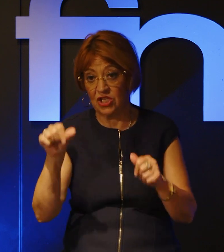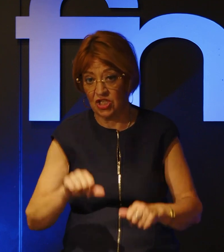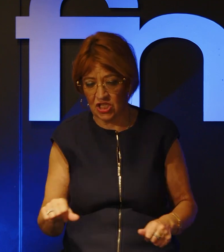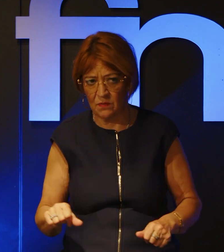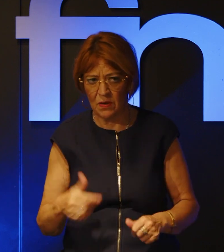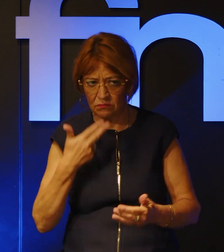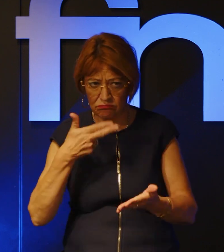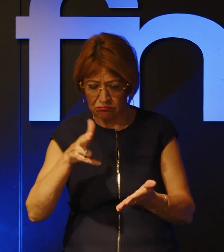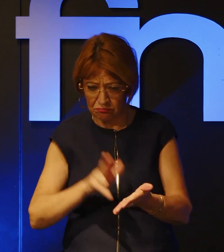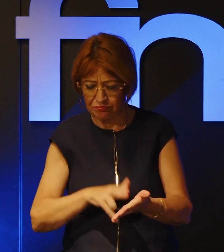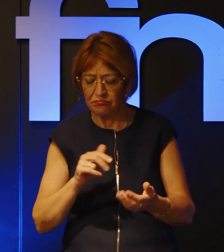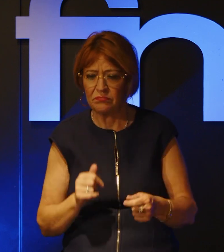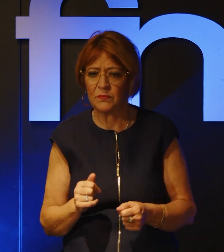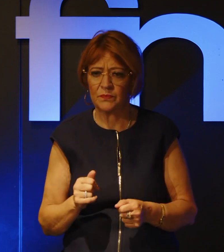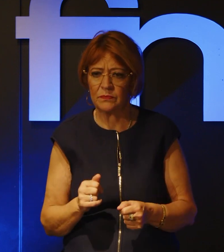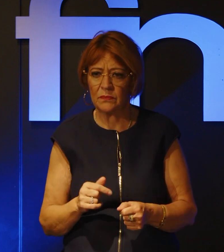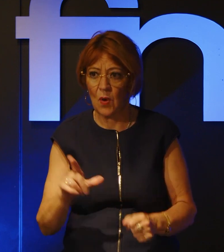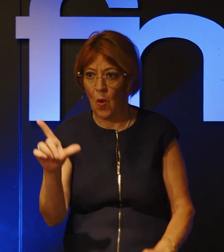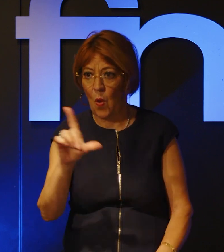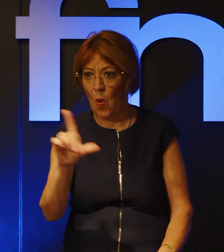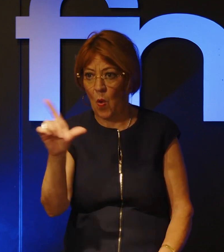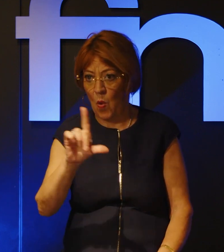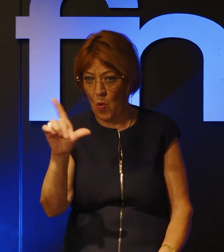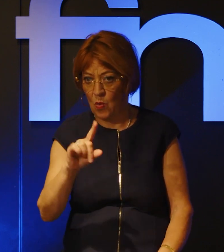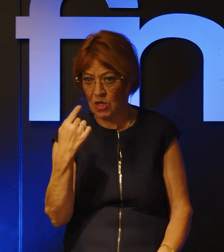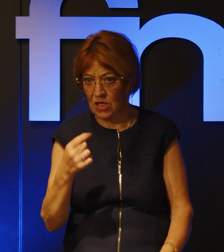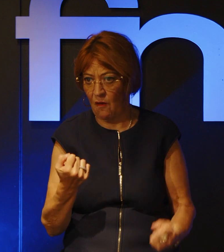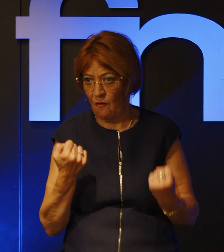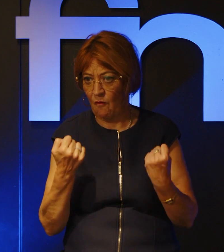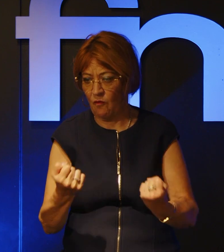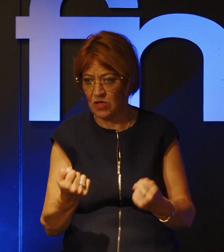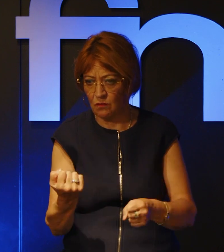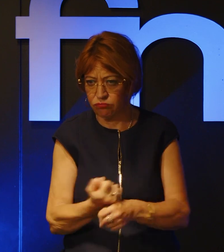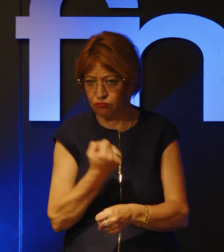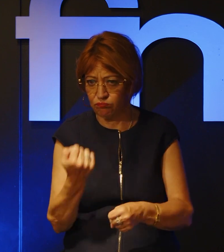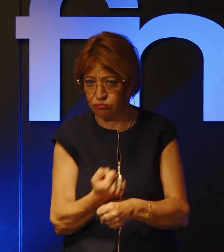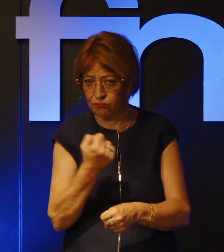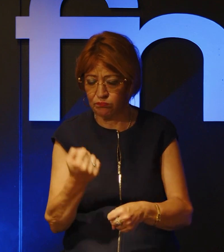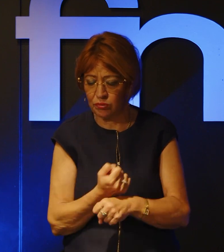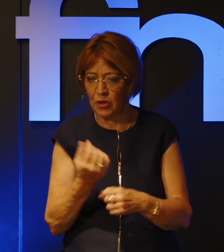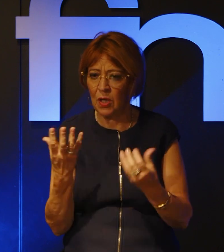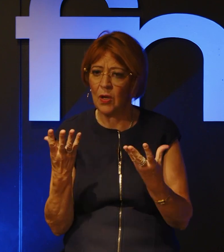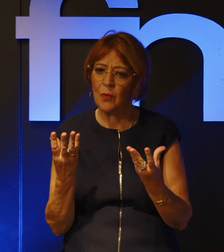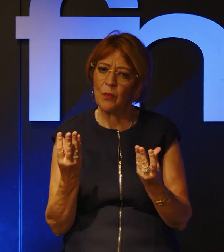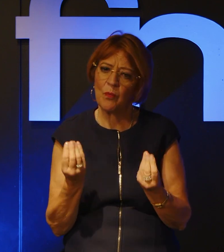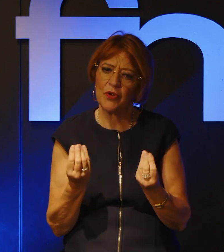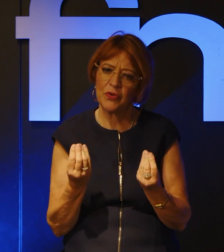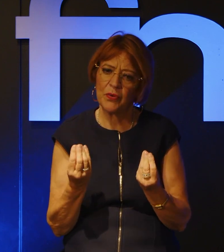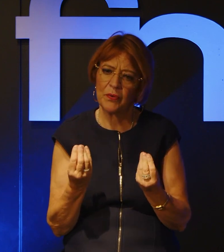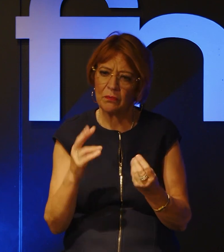factualmente eh lucra em haver uma força de trabalho que esteja muito